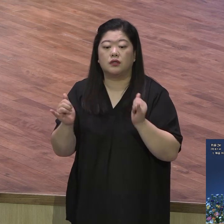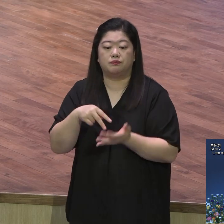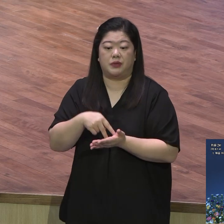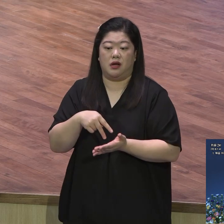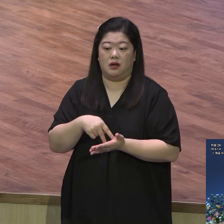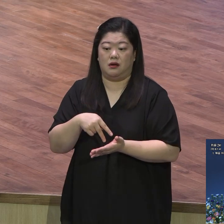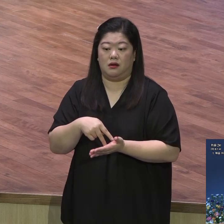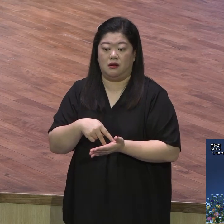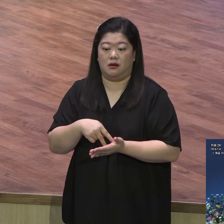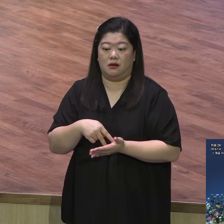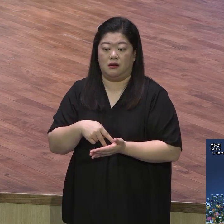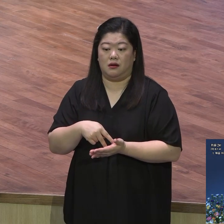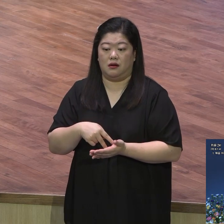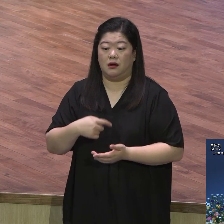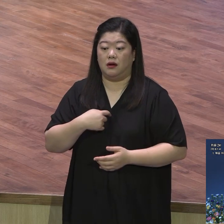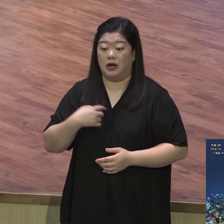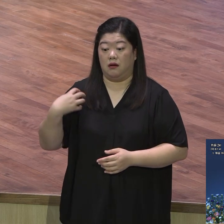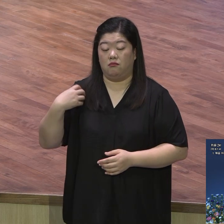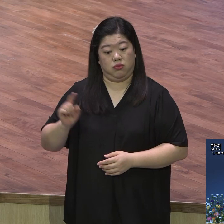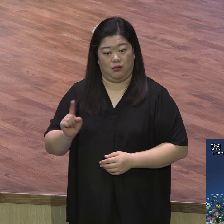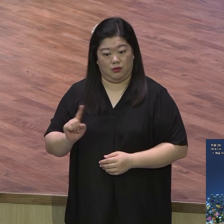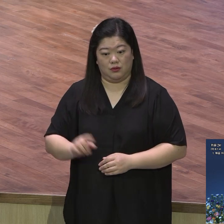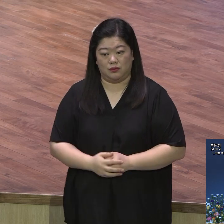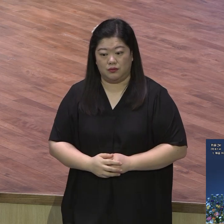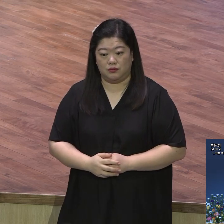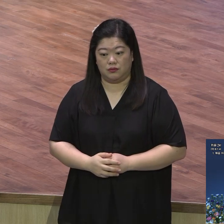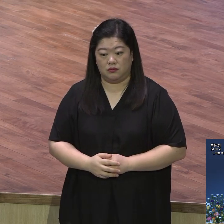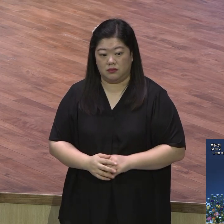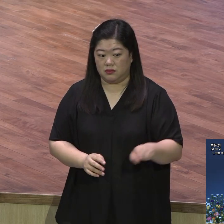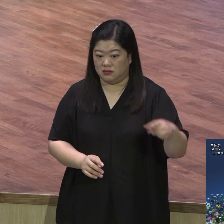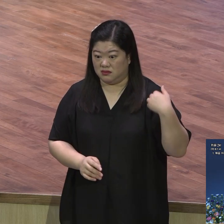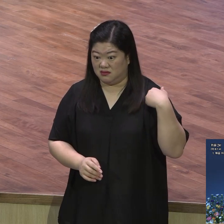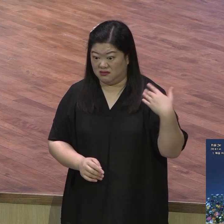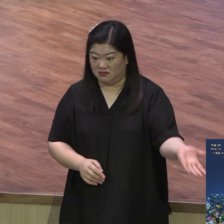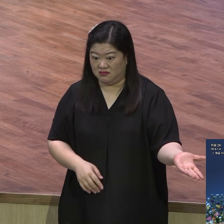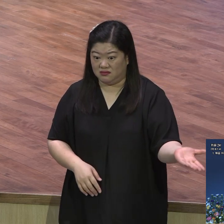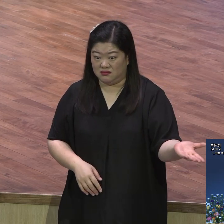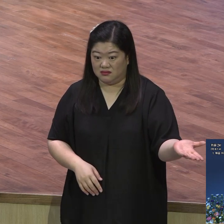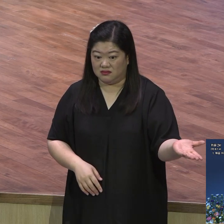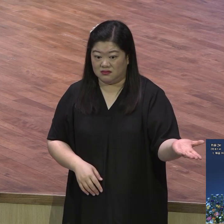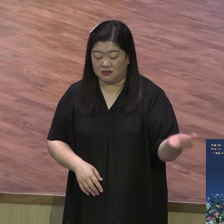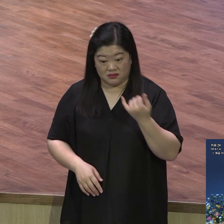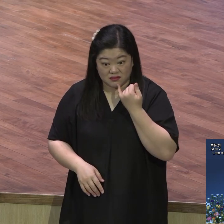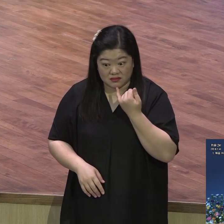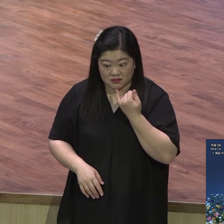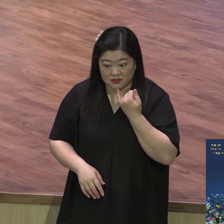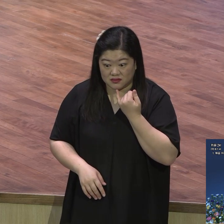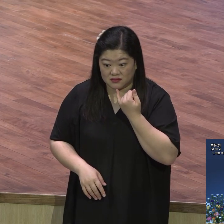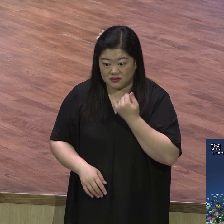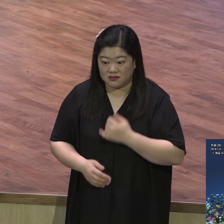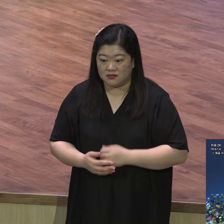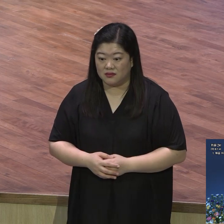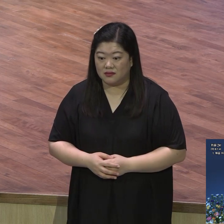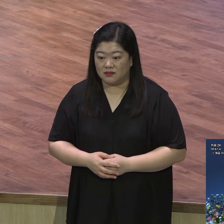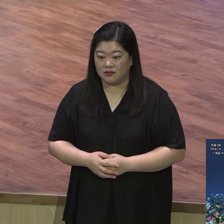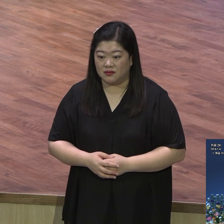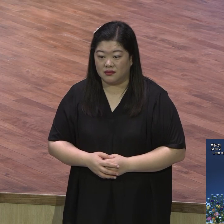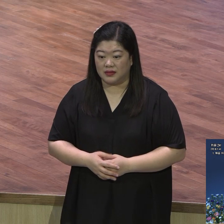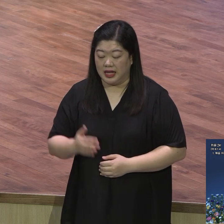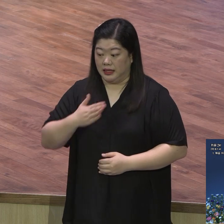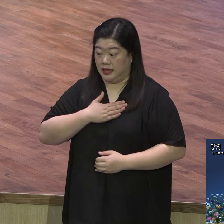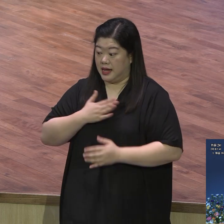아마 넘쳐날 거예요. 여러분이 삶의 현장에서 이 예수님이